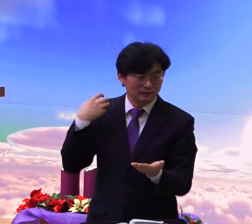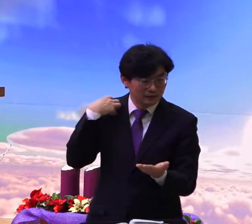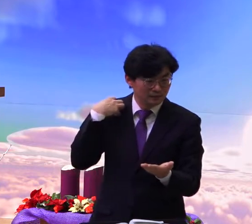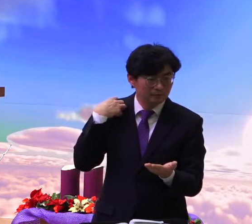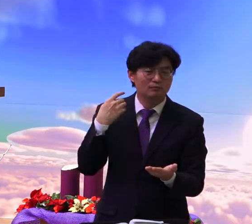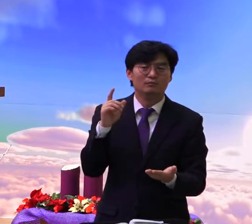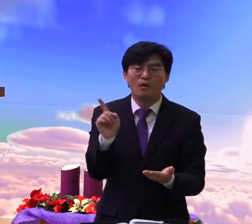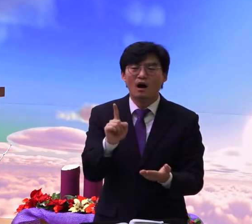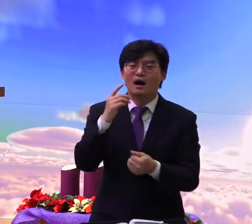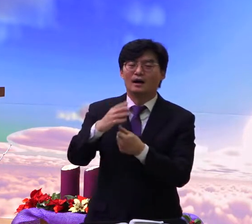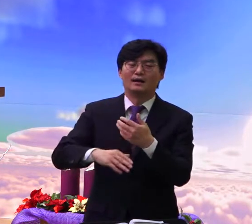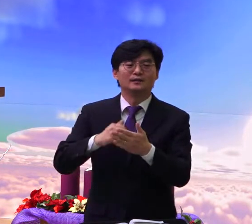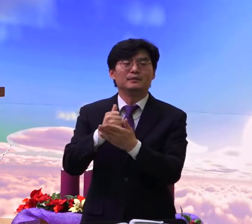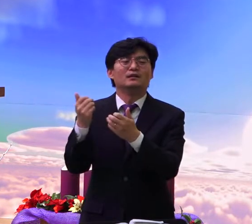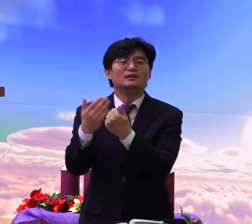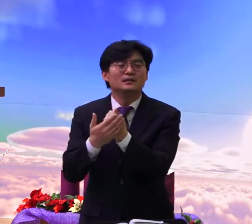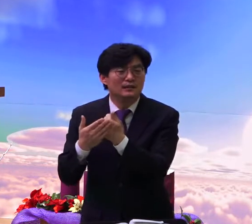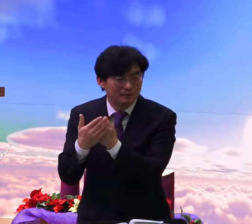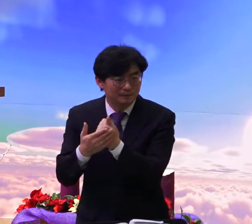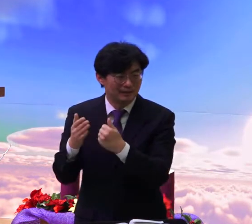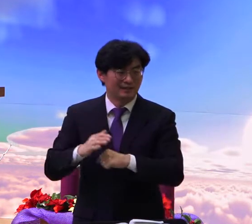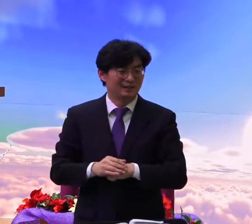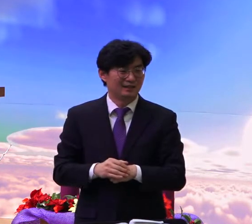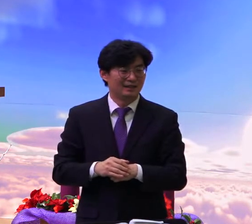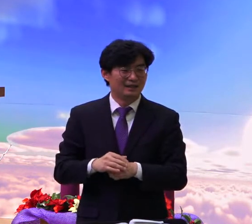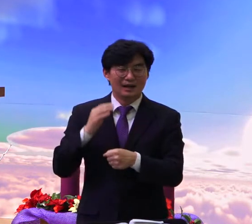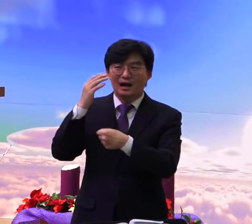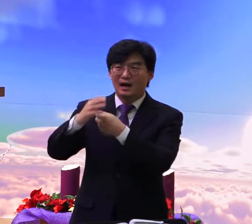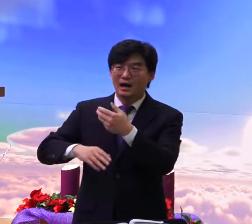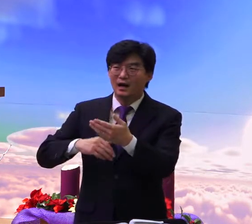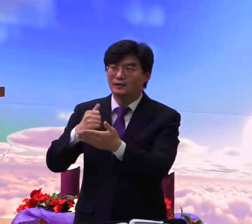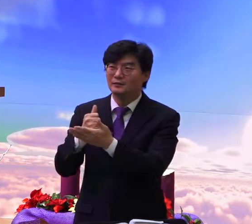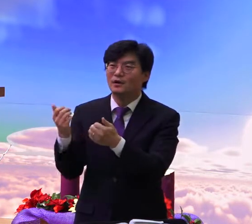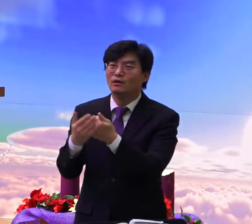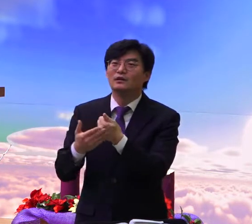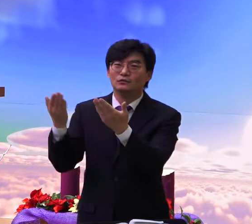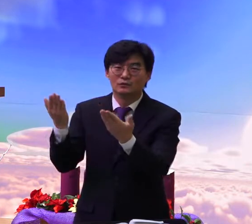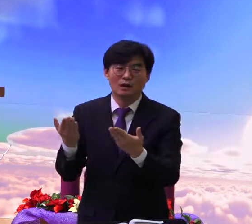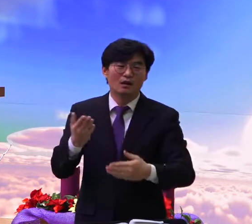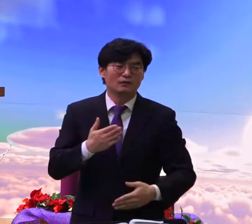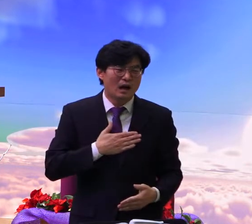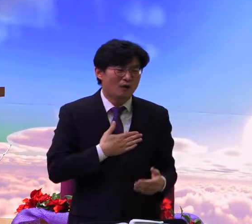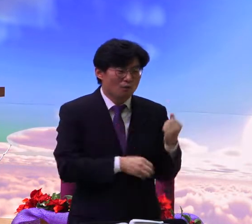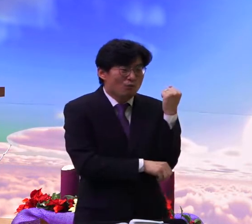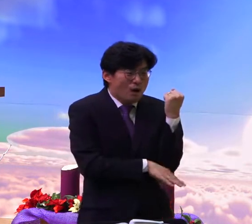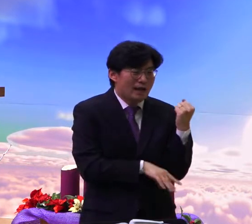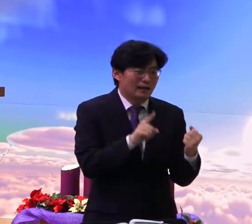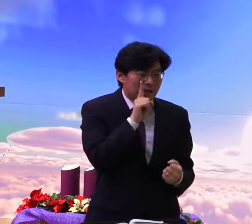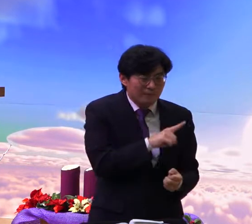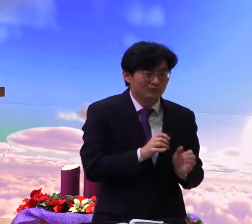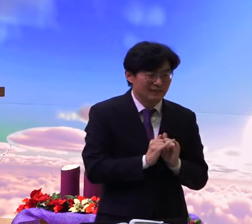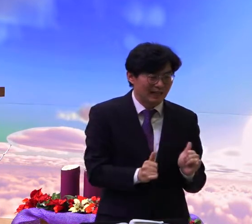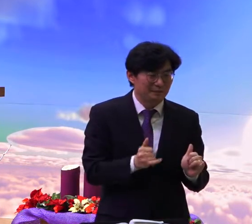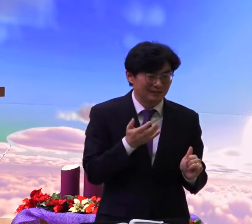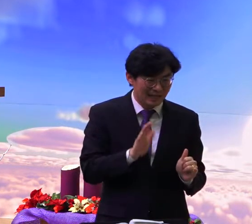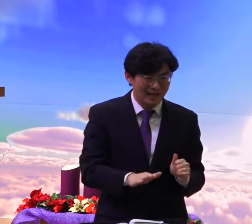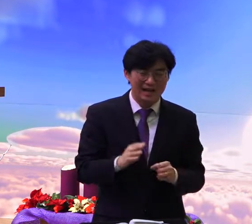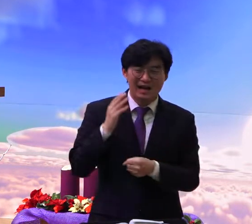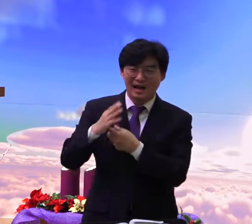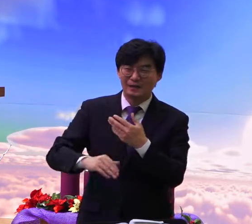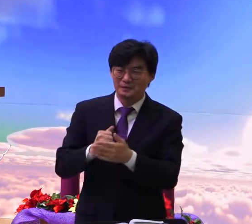은혜라고 했습니다. 내가 그 일꾼 될 만하지 않는데 하나님이 나를 그렇게 삼아주셨다는 것이죠. 그리고 하나님의